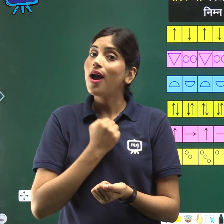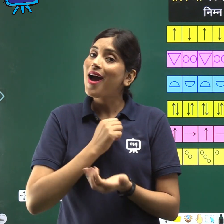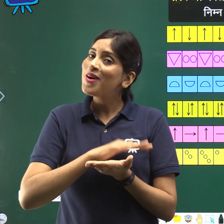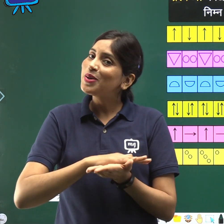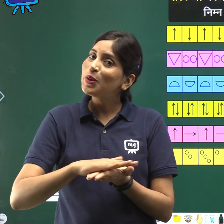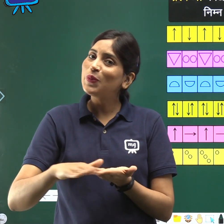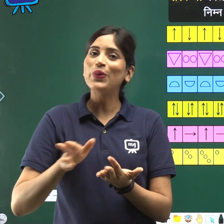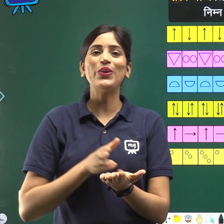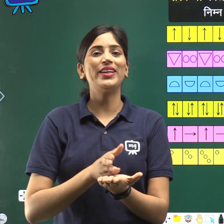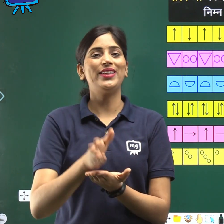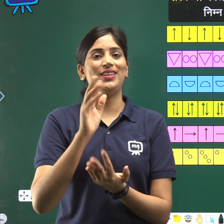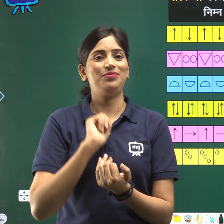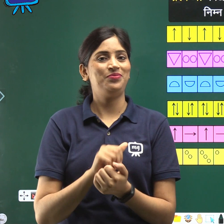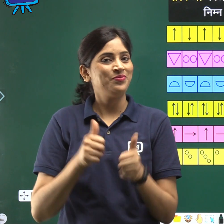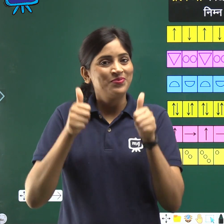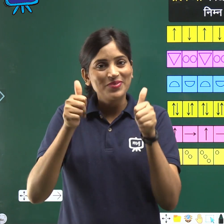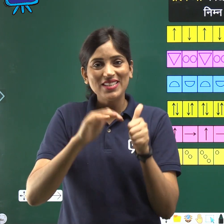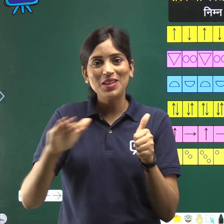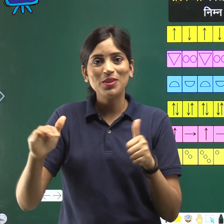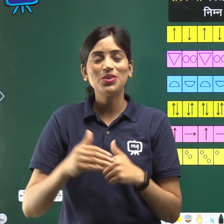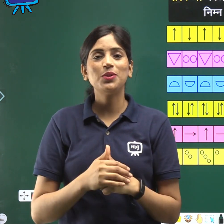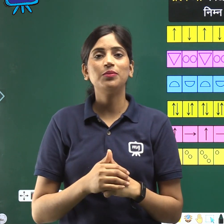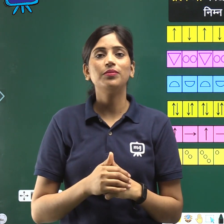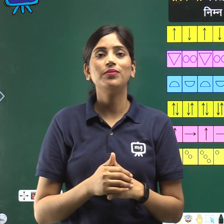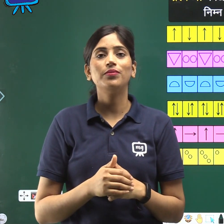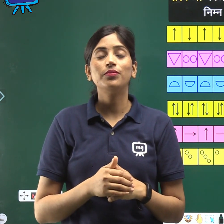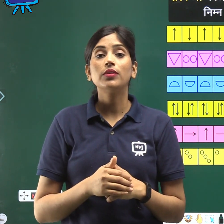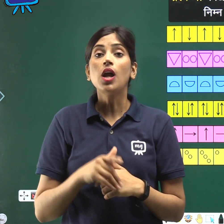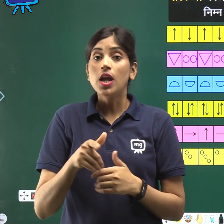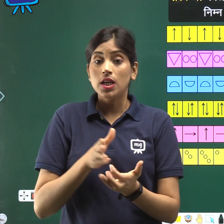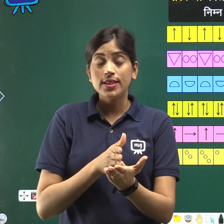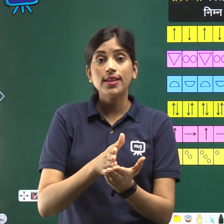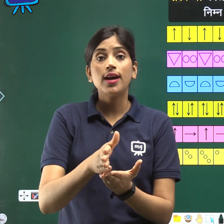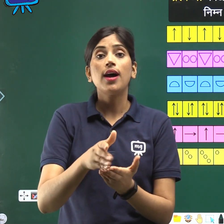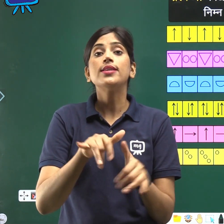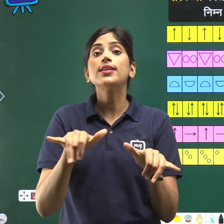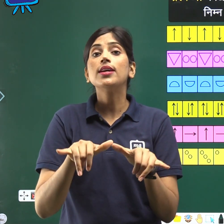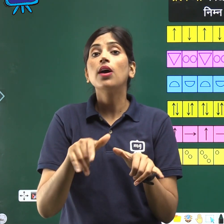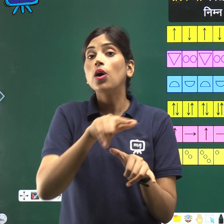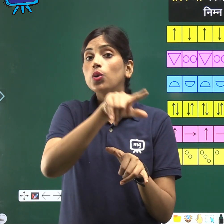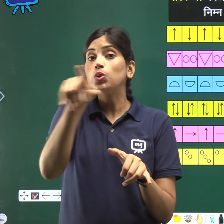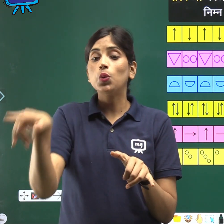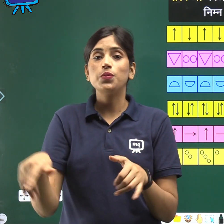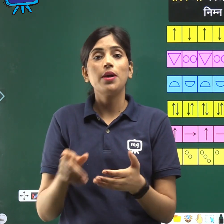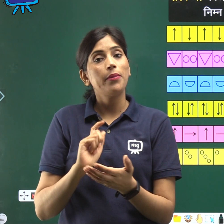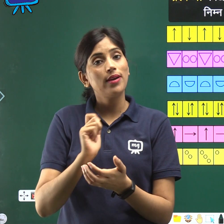पूरे करे। ठीक है बच्चों, इसी तरह से आप भी